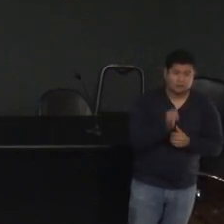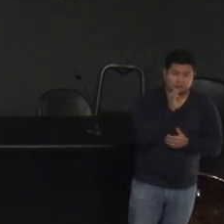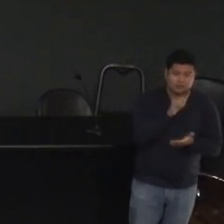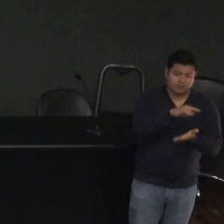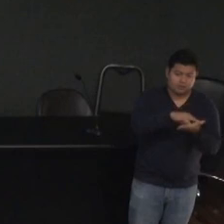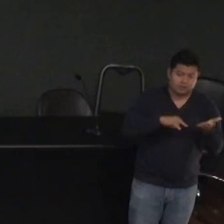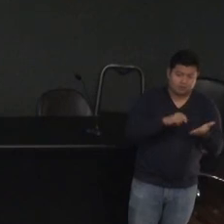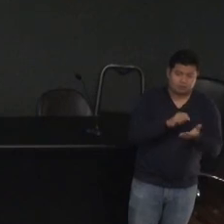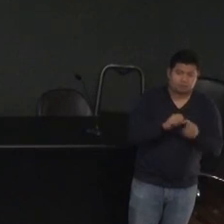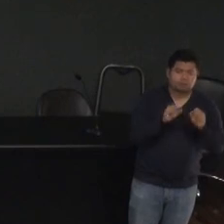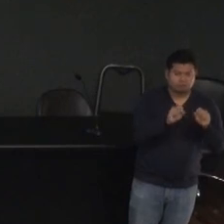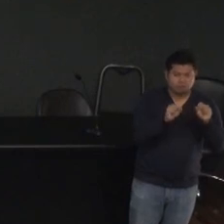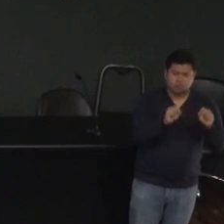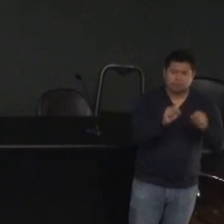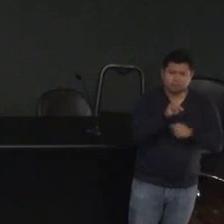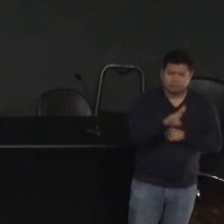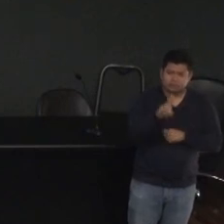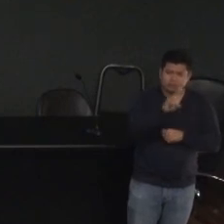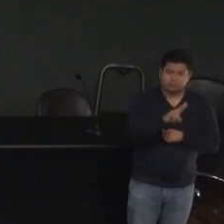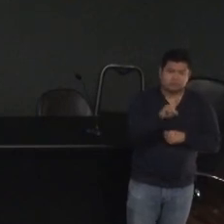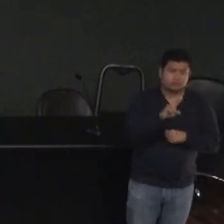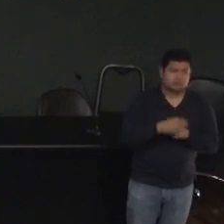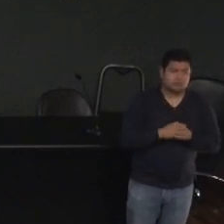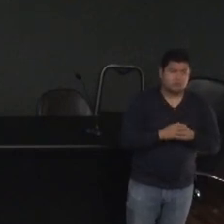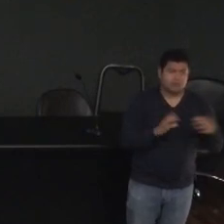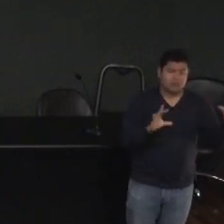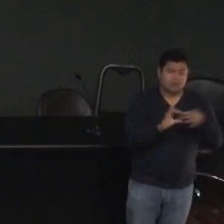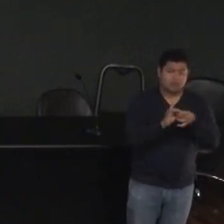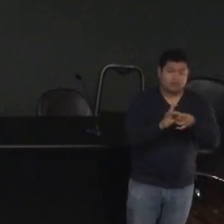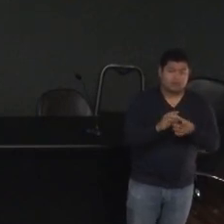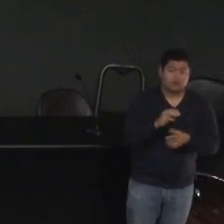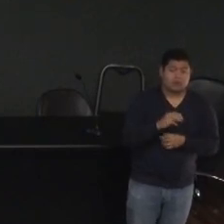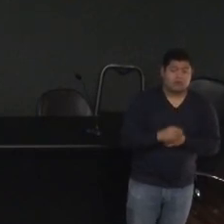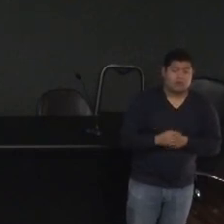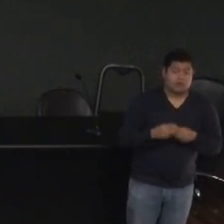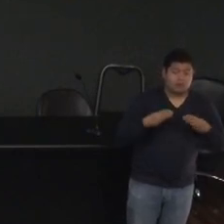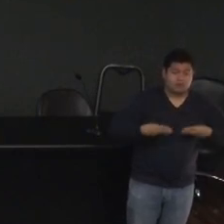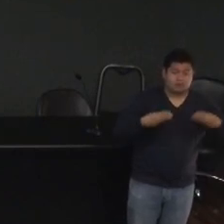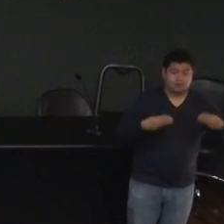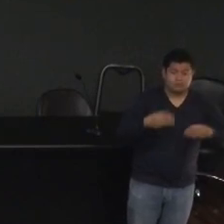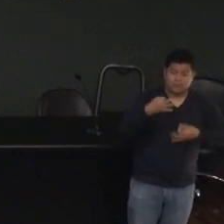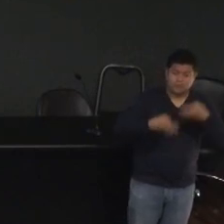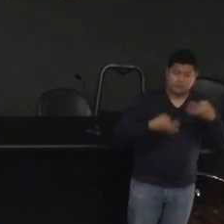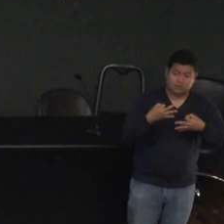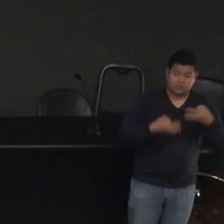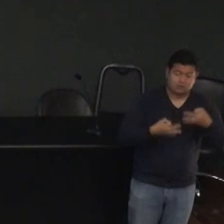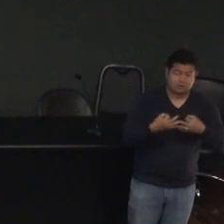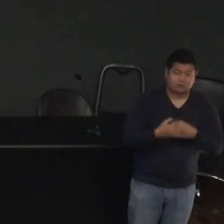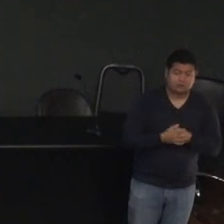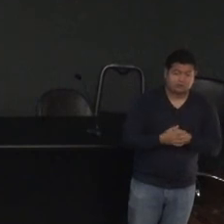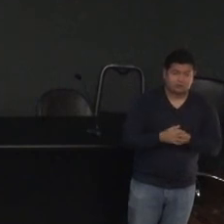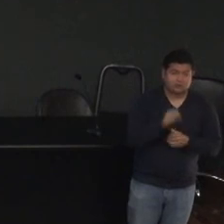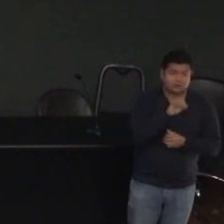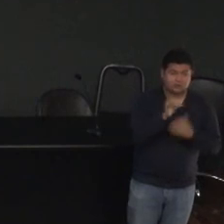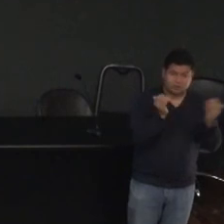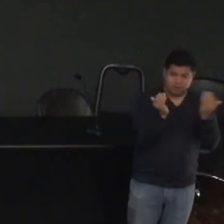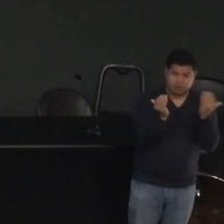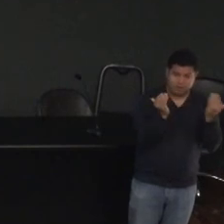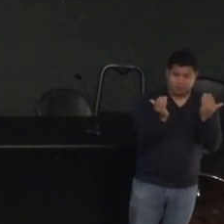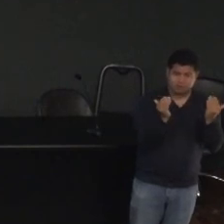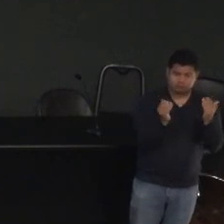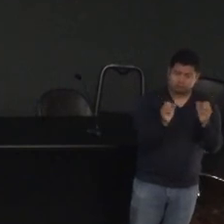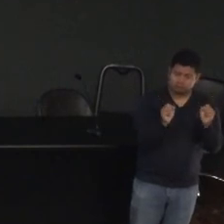Mas pode pode se você pode se você quiser utilizar essa política como parâmetro você pode